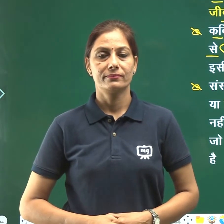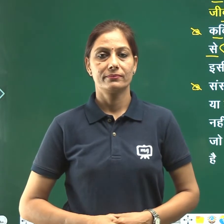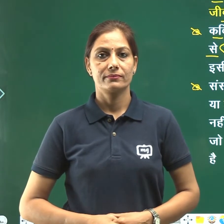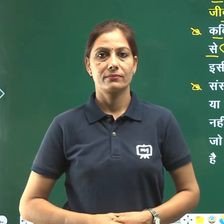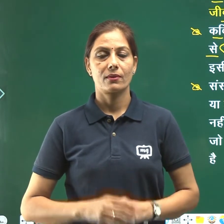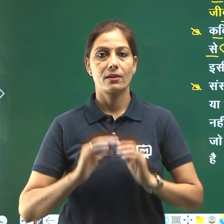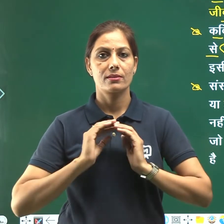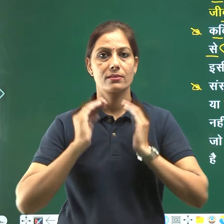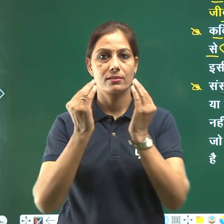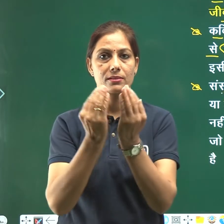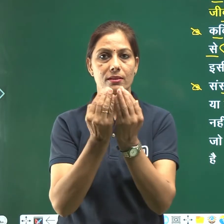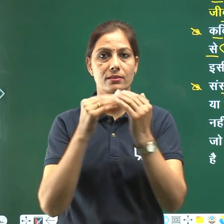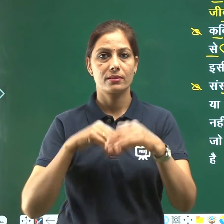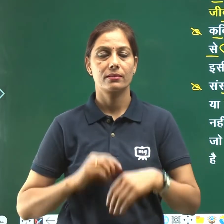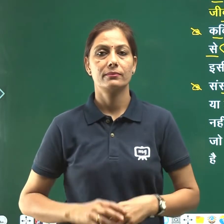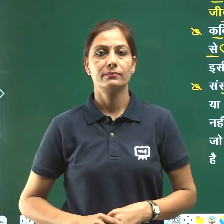संसार से